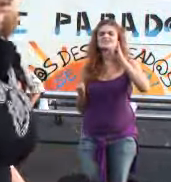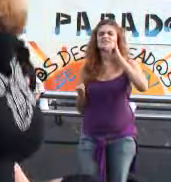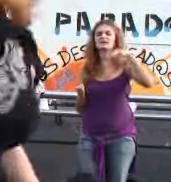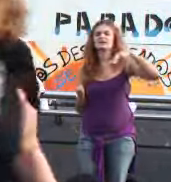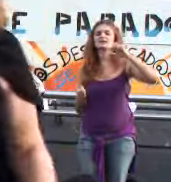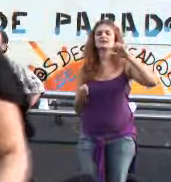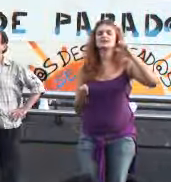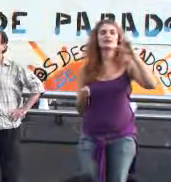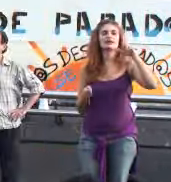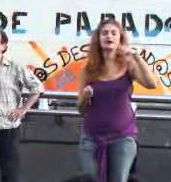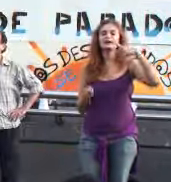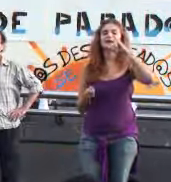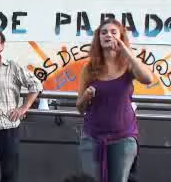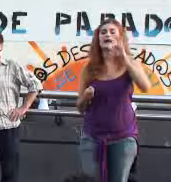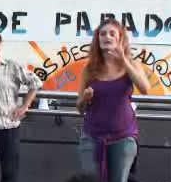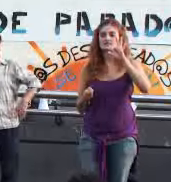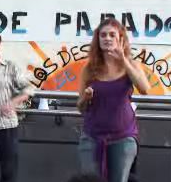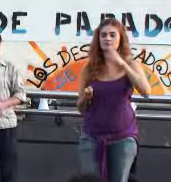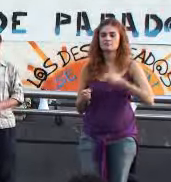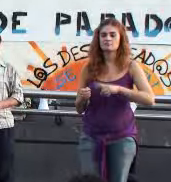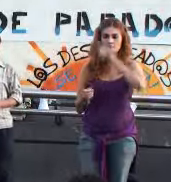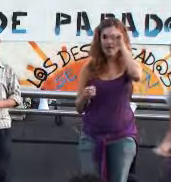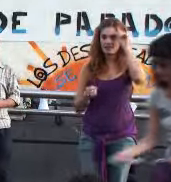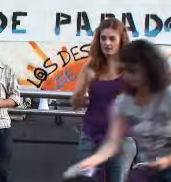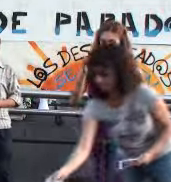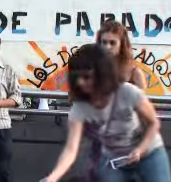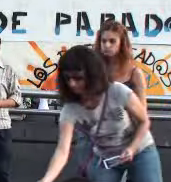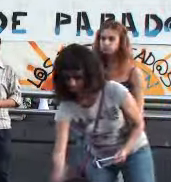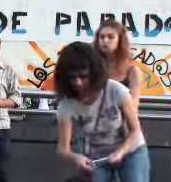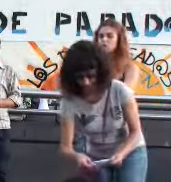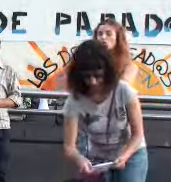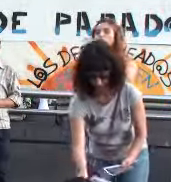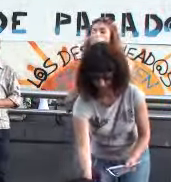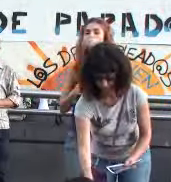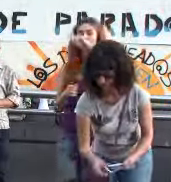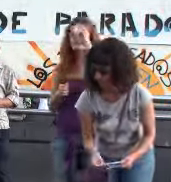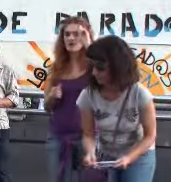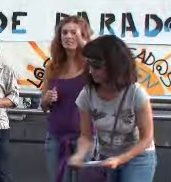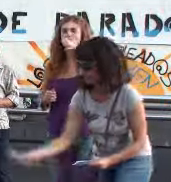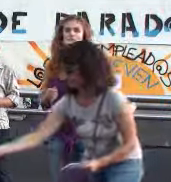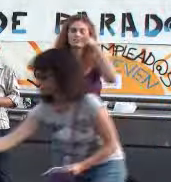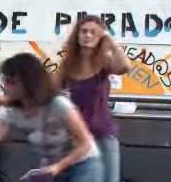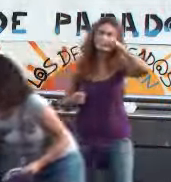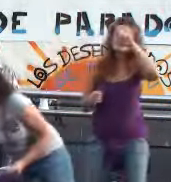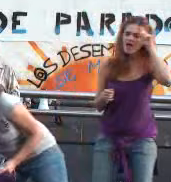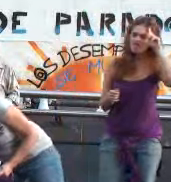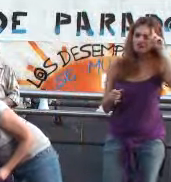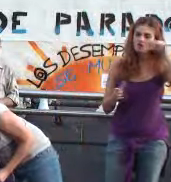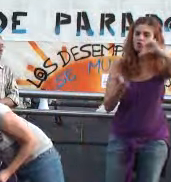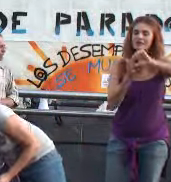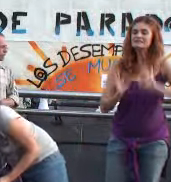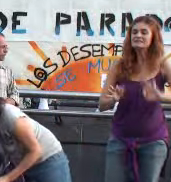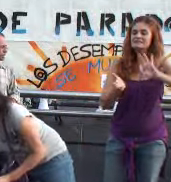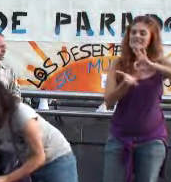surge fundamentalmente en Madrid, y fundamentalmente porque Madrid es una ciudad de servicios y lo